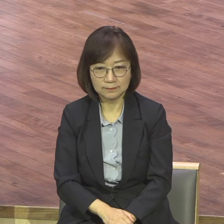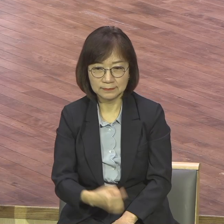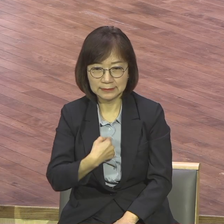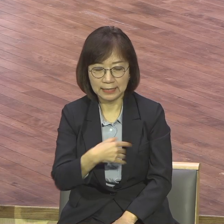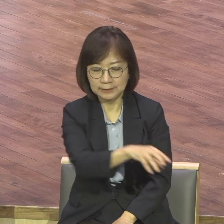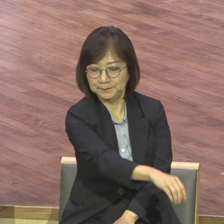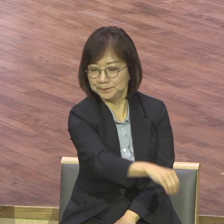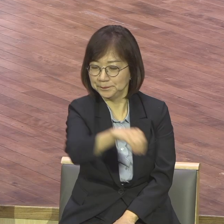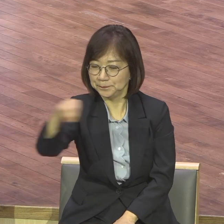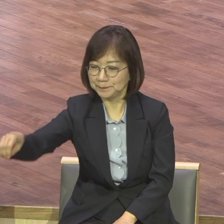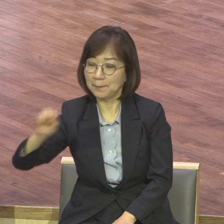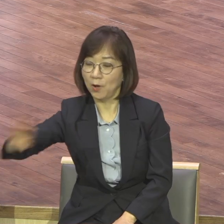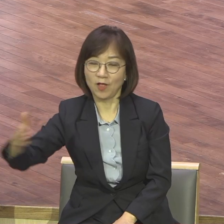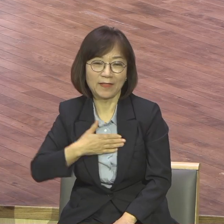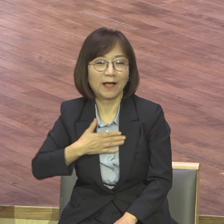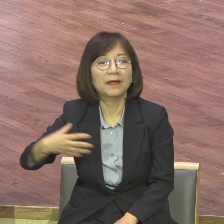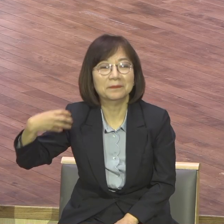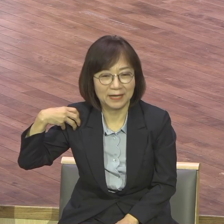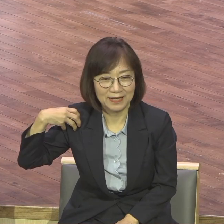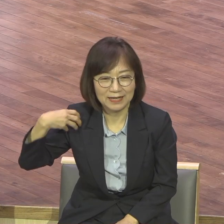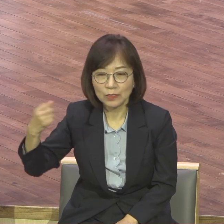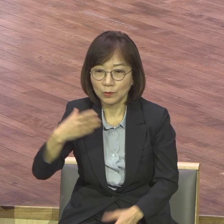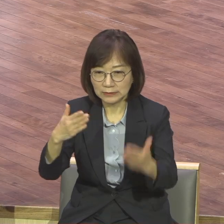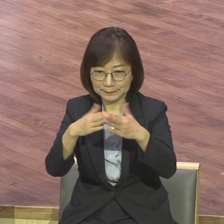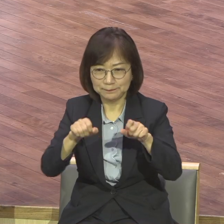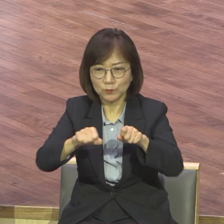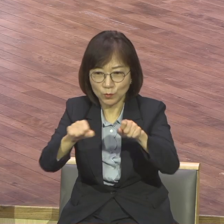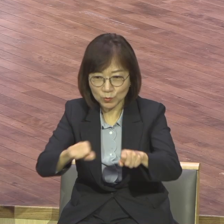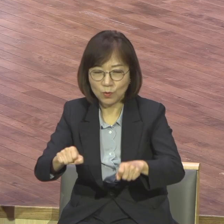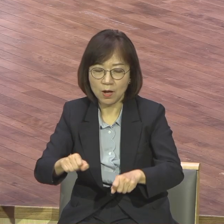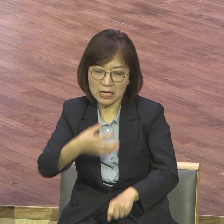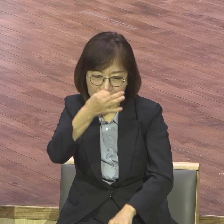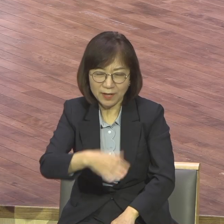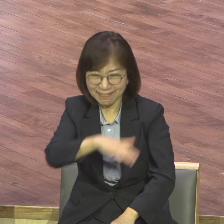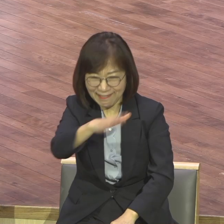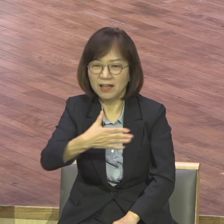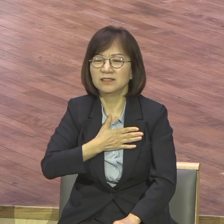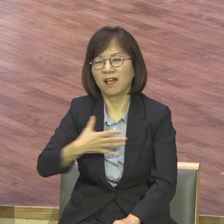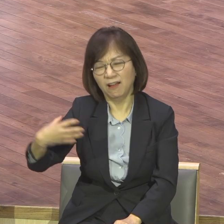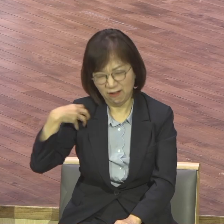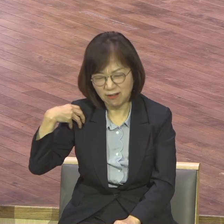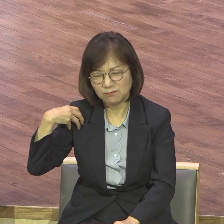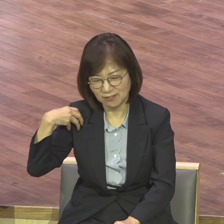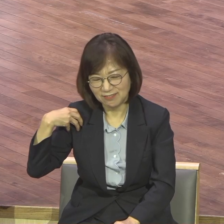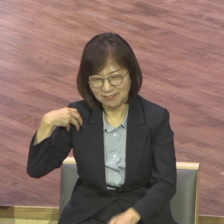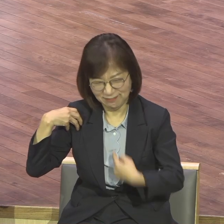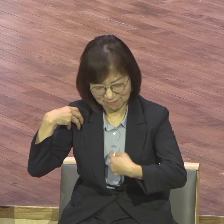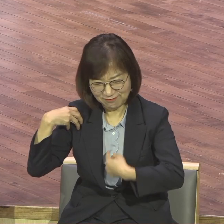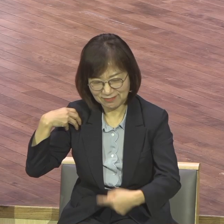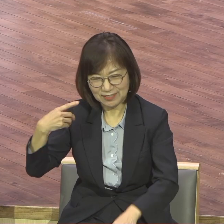쓰레기는 기본이고 뭐 청소하는 거 뭐 이런 거 하는 거, 힘든 거 내가 다 해야 돼요.